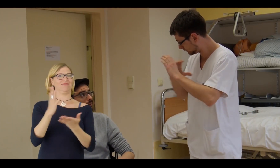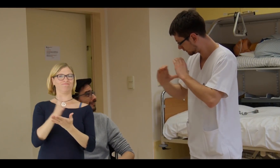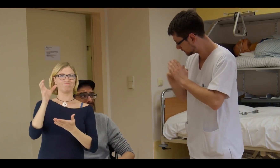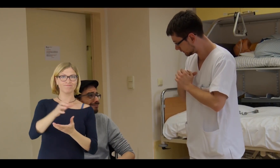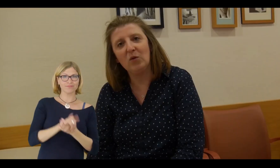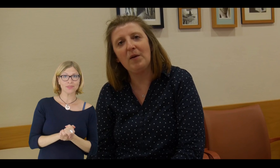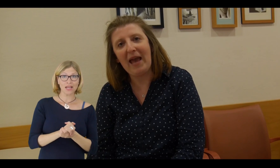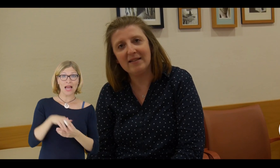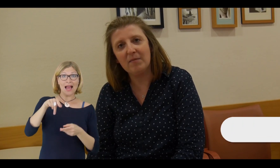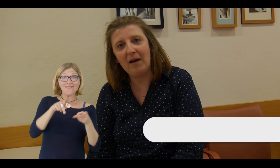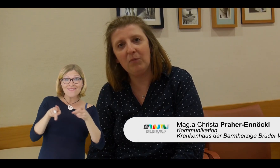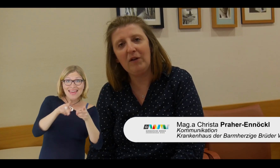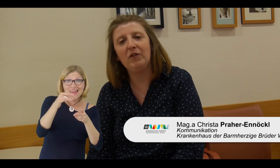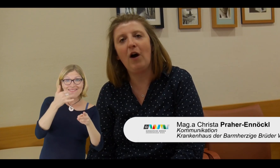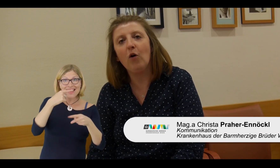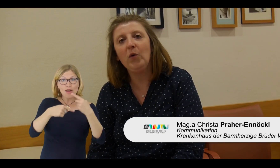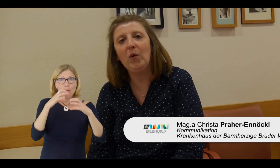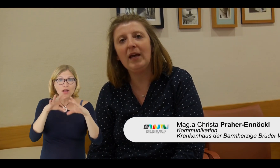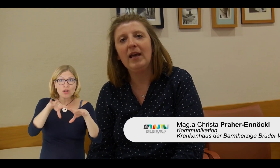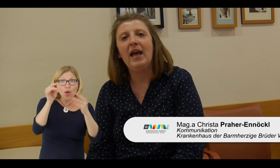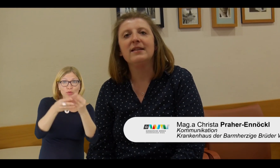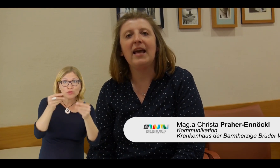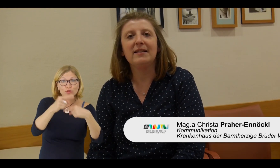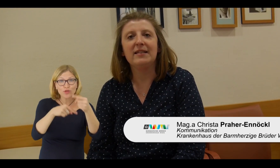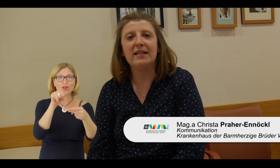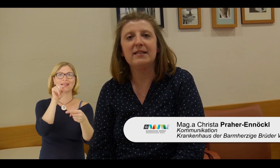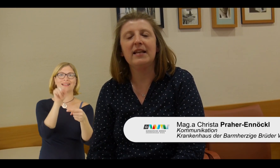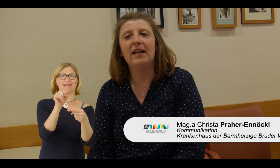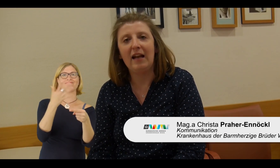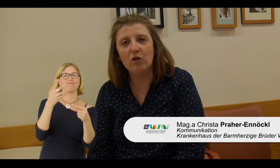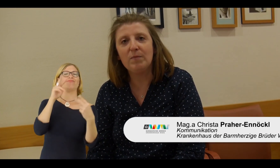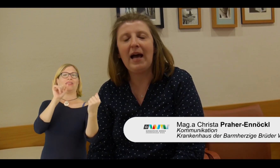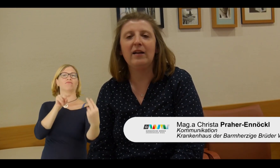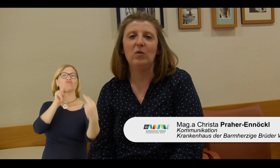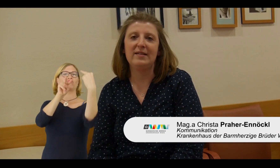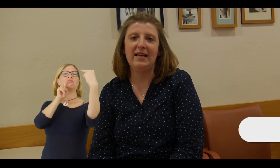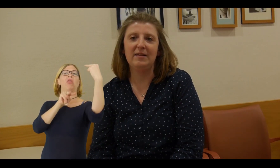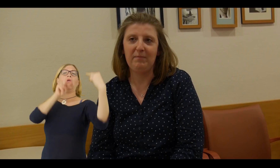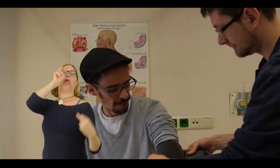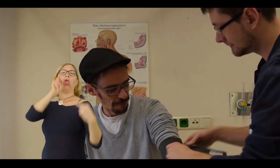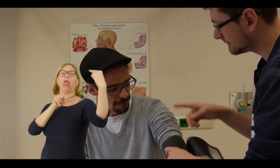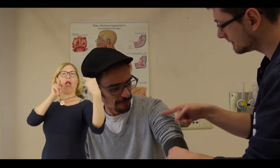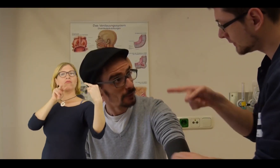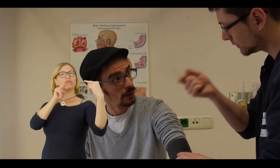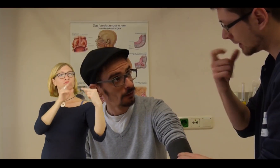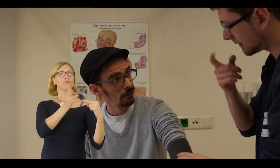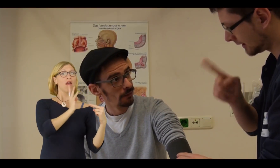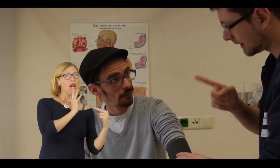wo die Kommunikation gemeinsam abläuft, auf Augenhöhe, sei es jetzt in Lautsprache oder sei es in Gebärdensprache mit der Gehörlosen